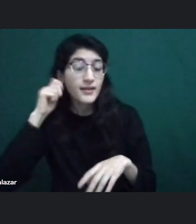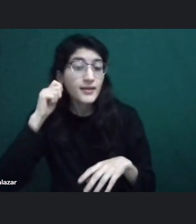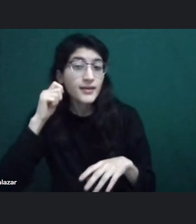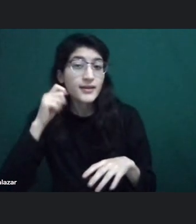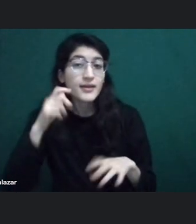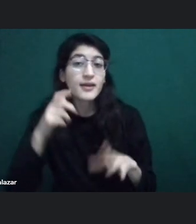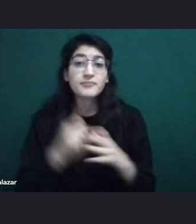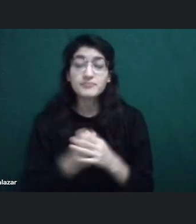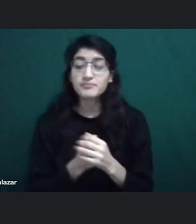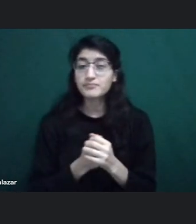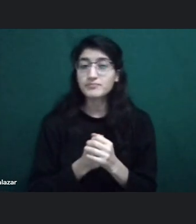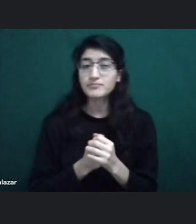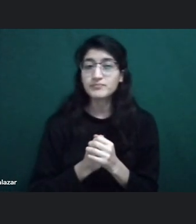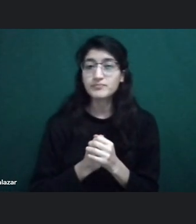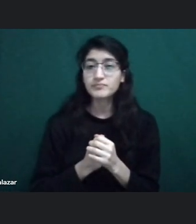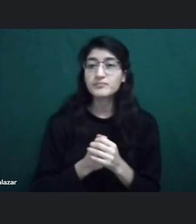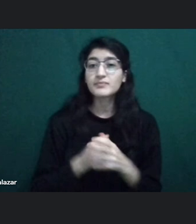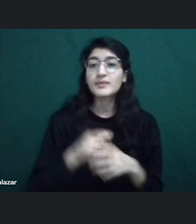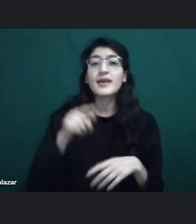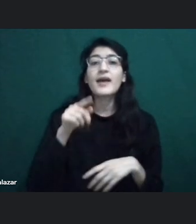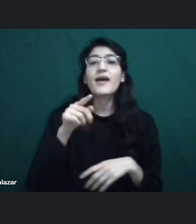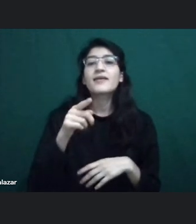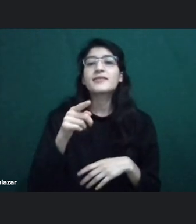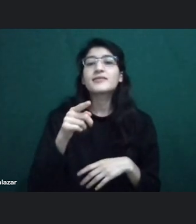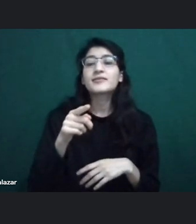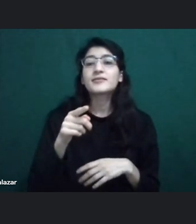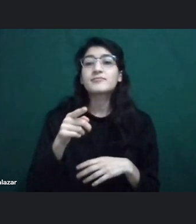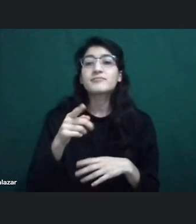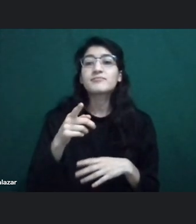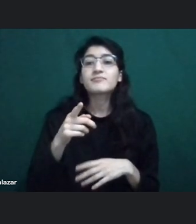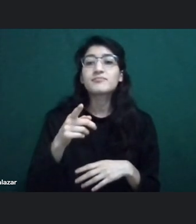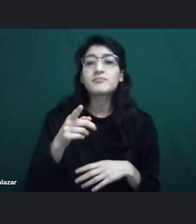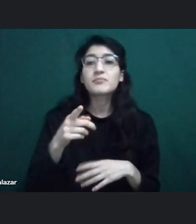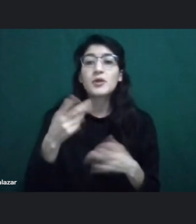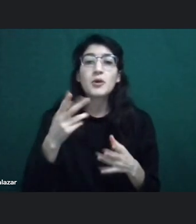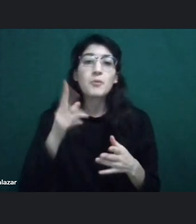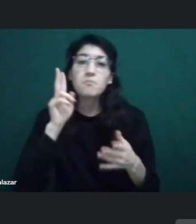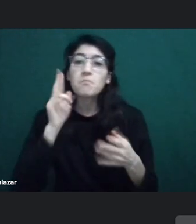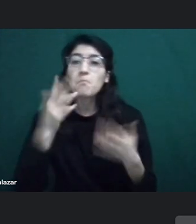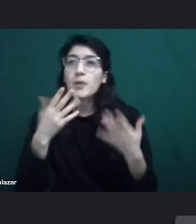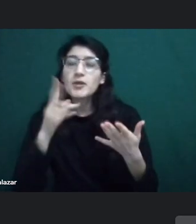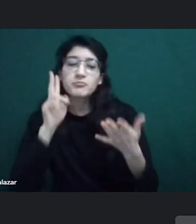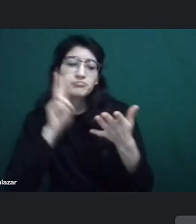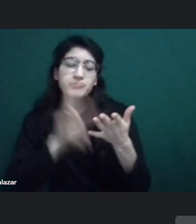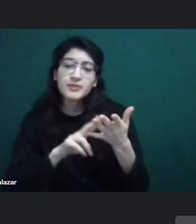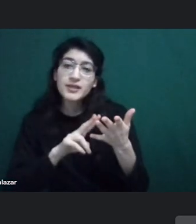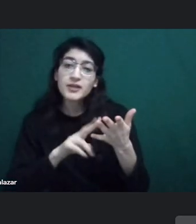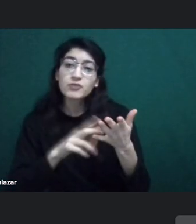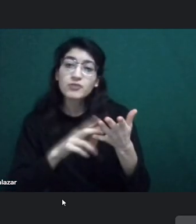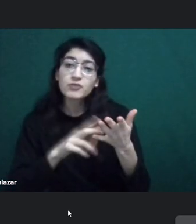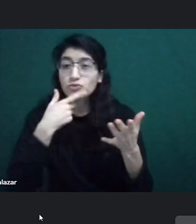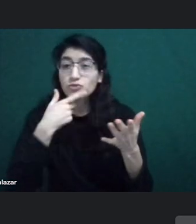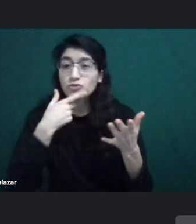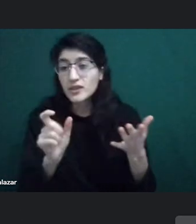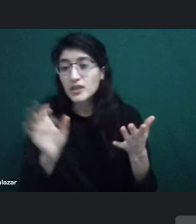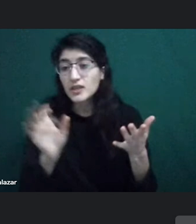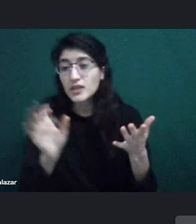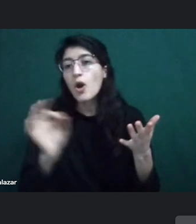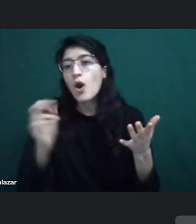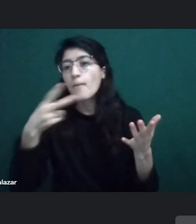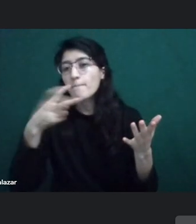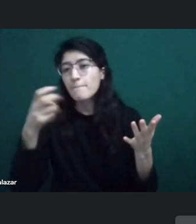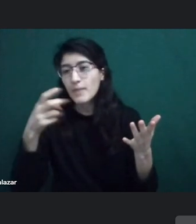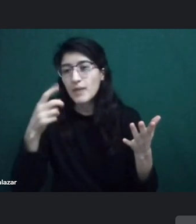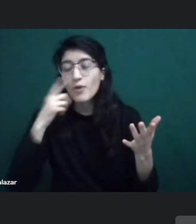En ese caso, ese ING se puede leer como sustantivo o también como infinitivo. Acá les puse, puede ser